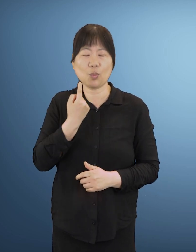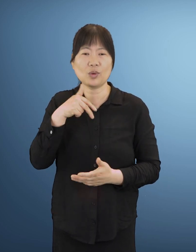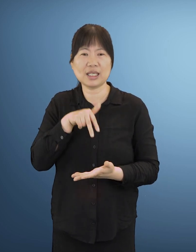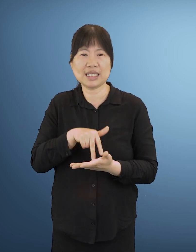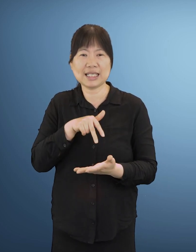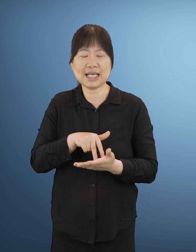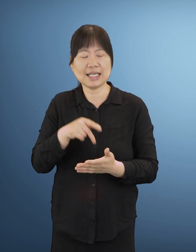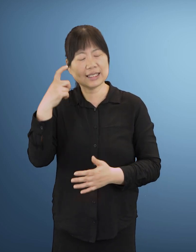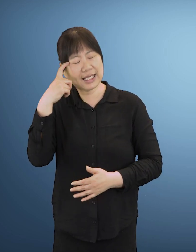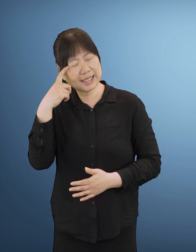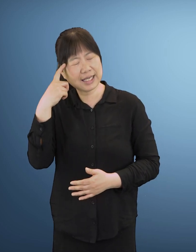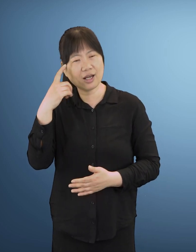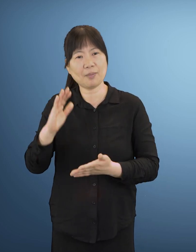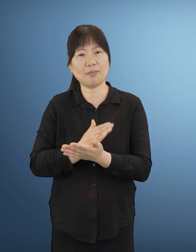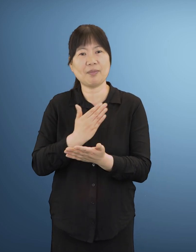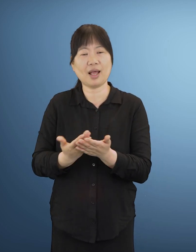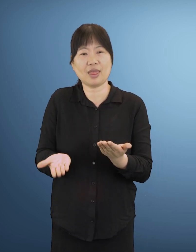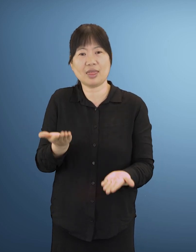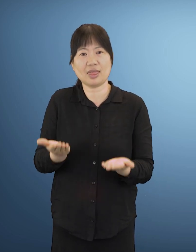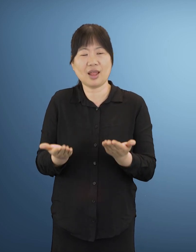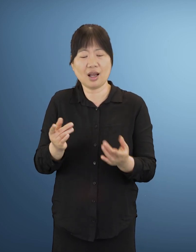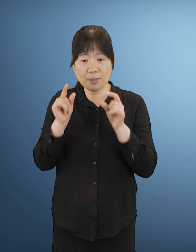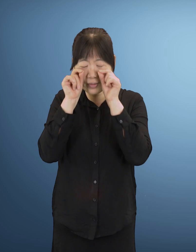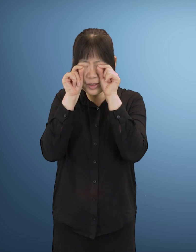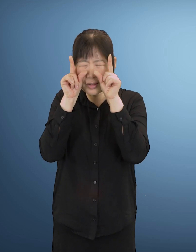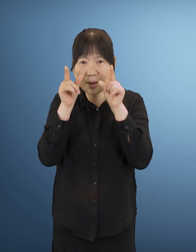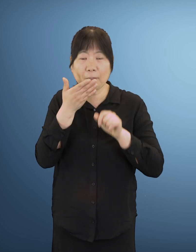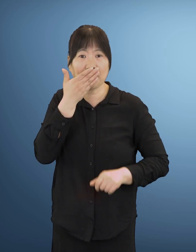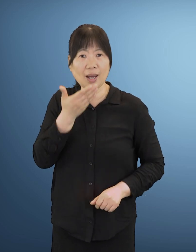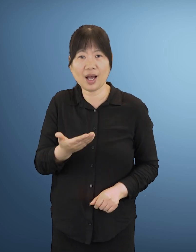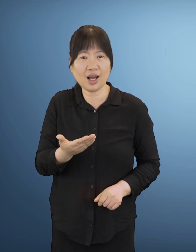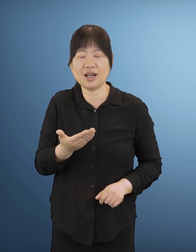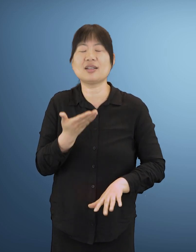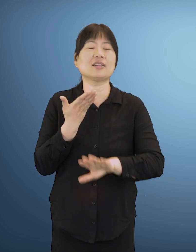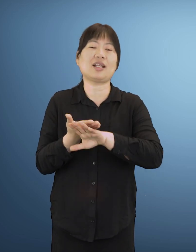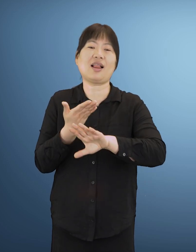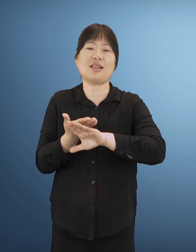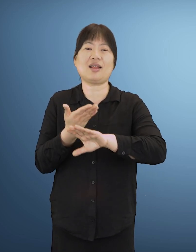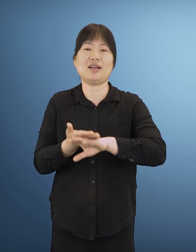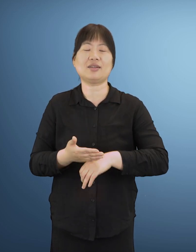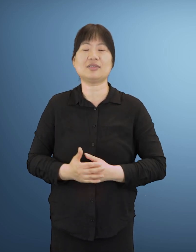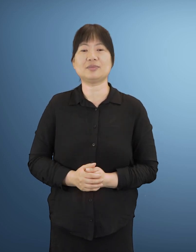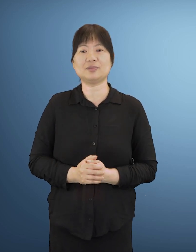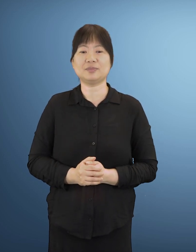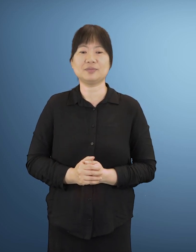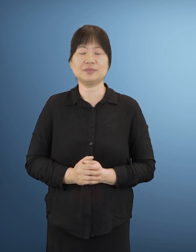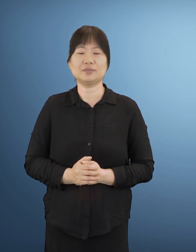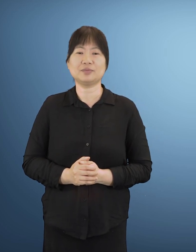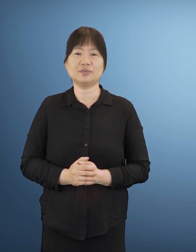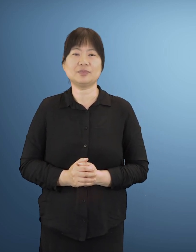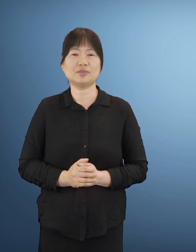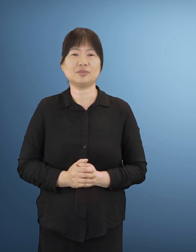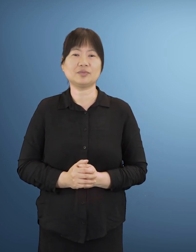논리와 이성과 판단으로 깨달을 수 있는 문제가 아니라는 얘기예요.